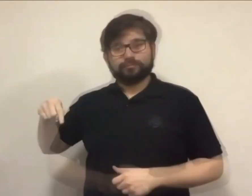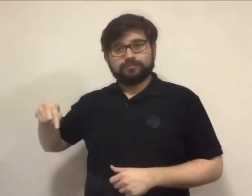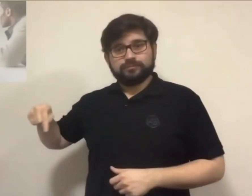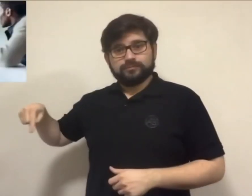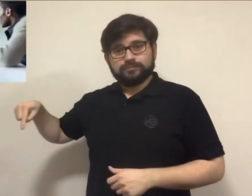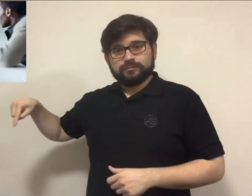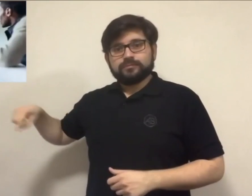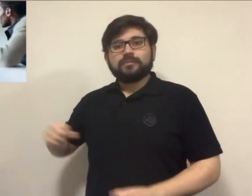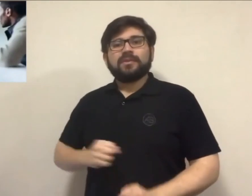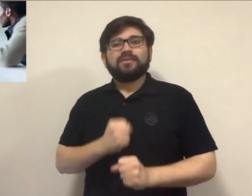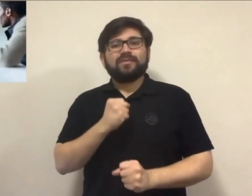educación.